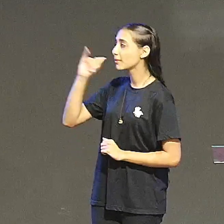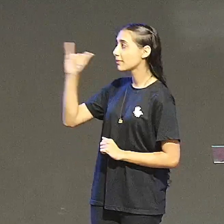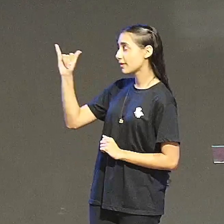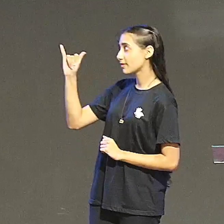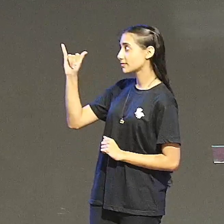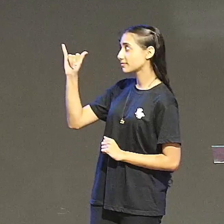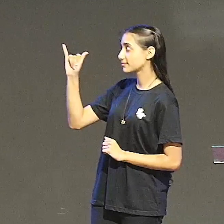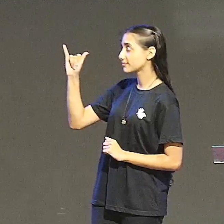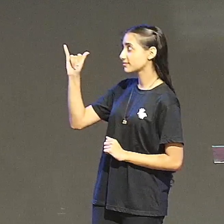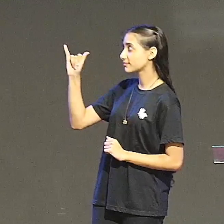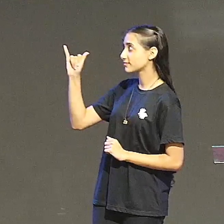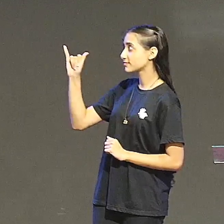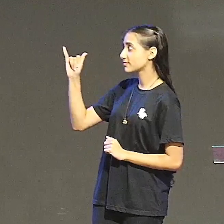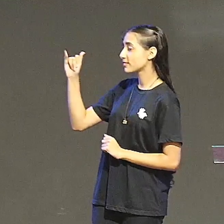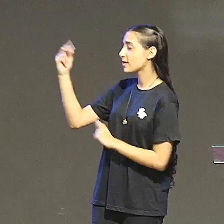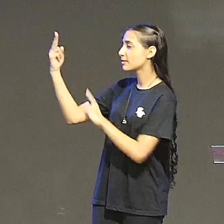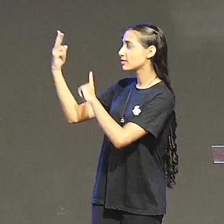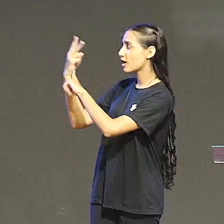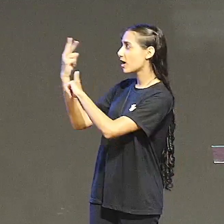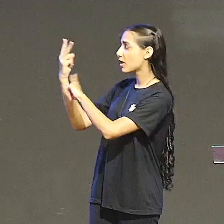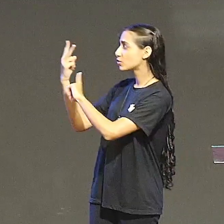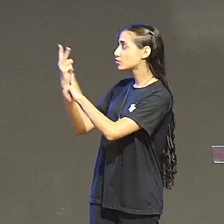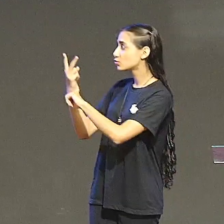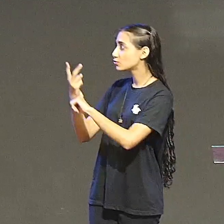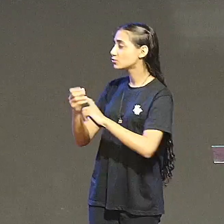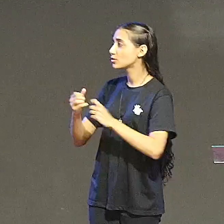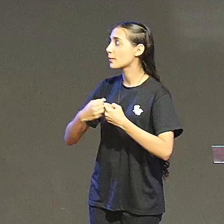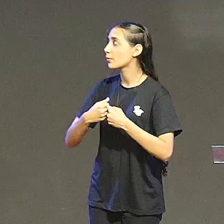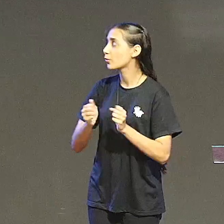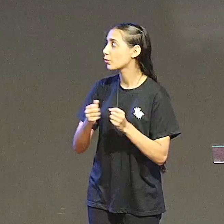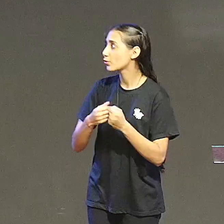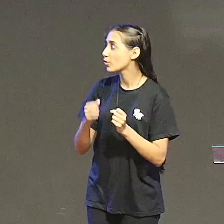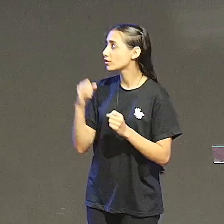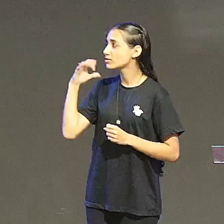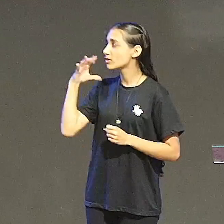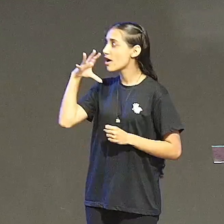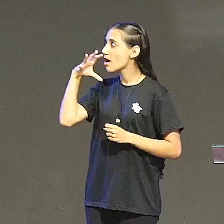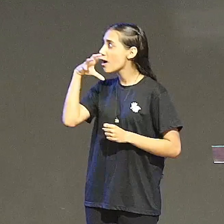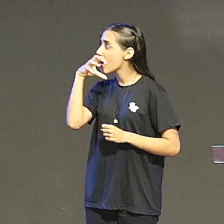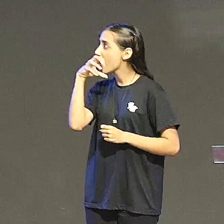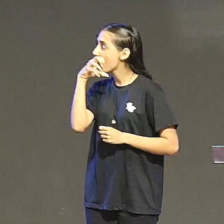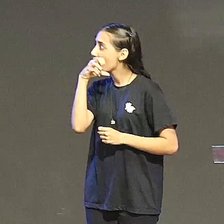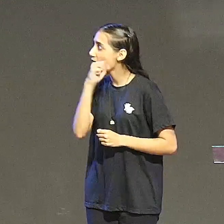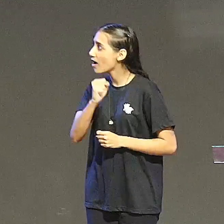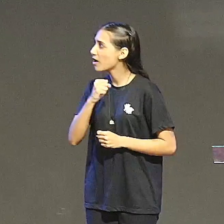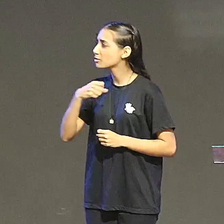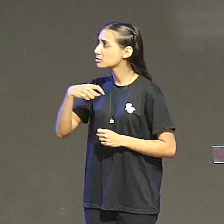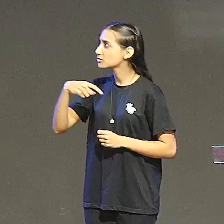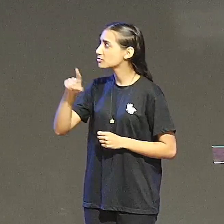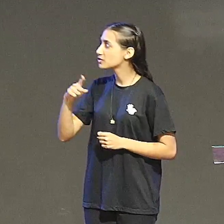pai me ajuda para esse ônibus andar mais rápido para eu chegar no meu